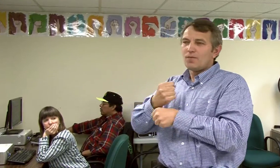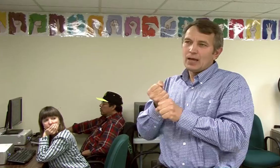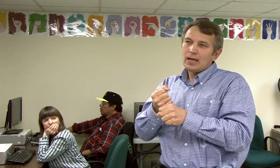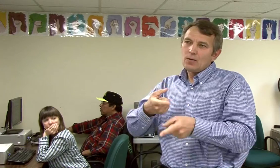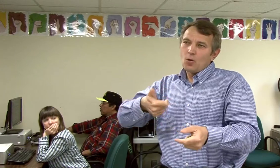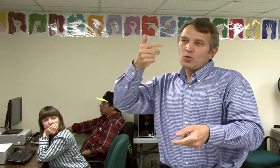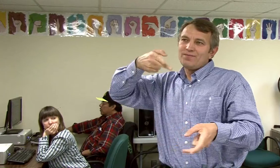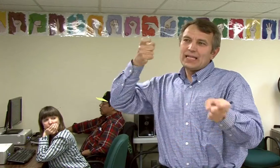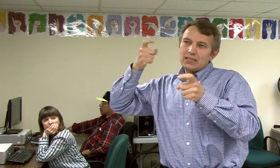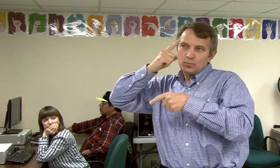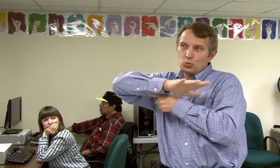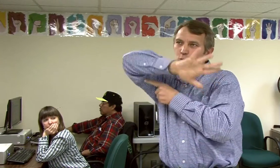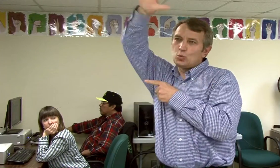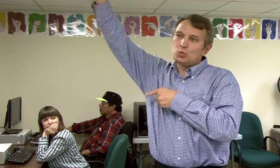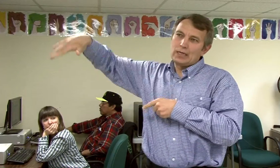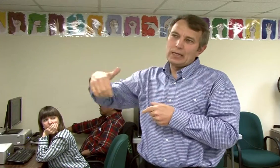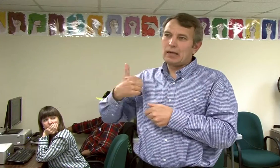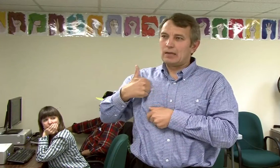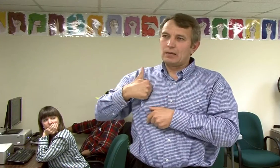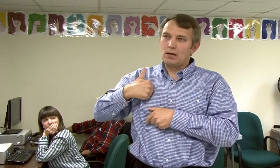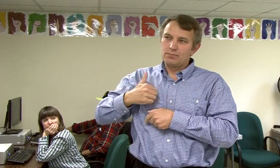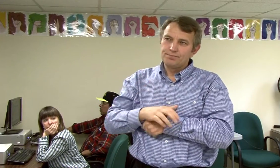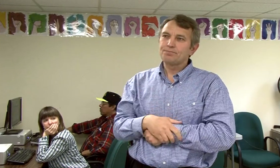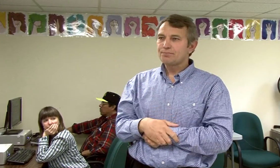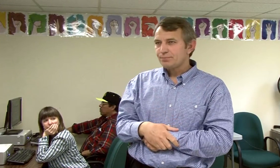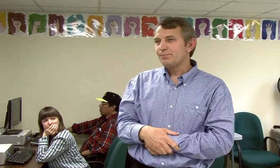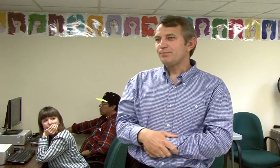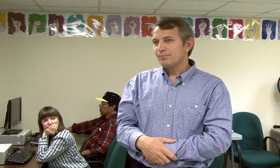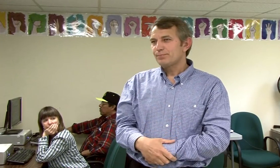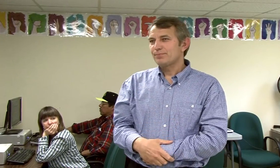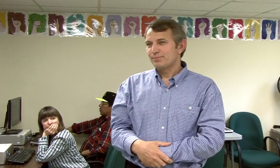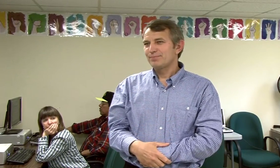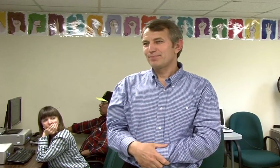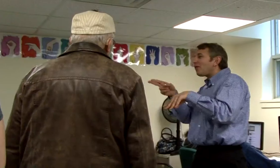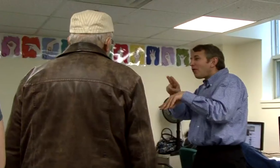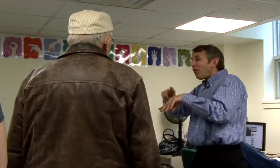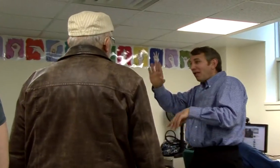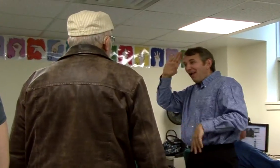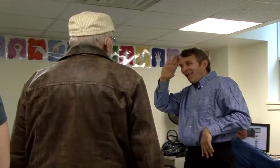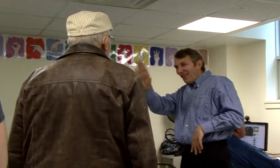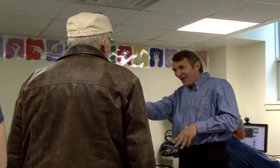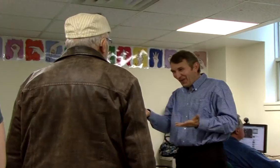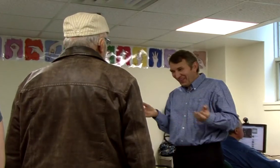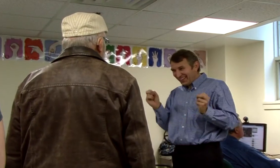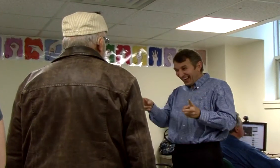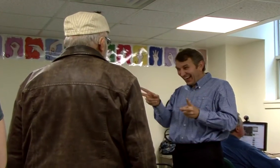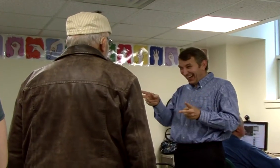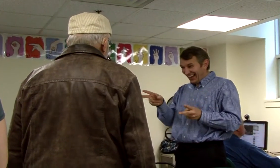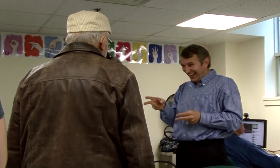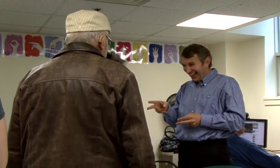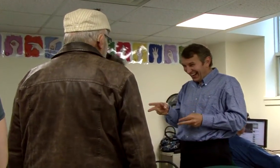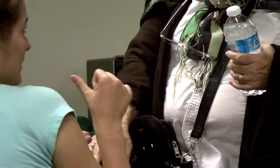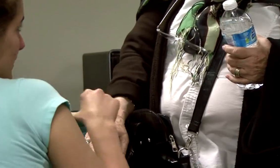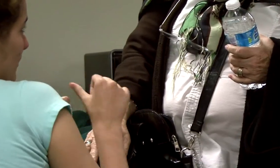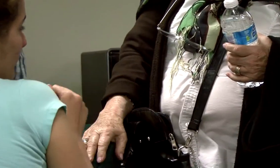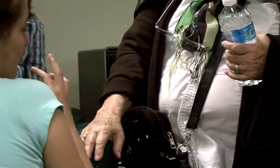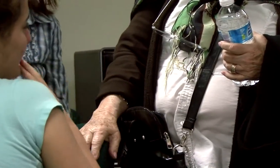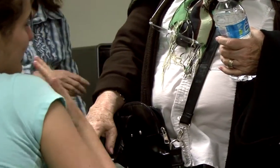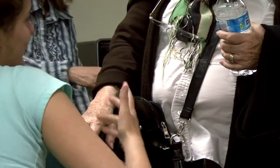au Canada. Aussi, au Canada, dans certains villages lointains, il n'existe pas de service d'Internet haute vitesse, ce qui rend la communication